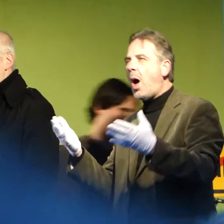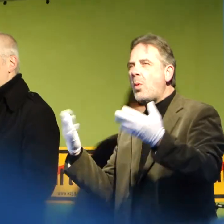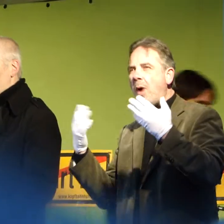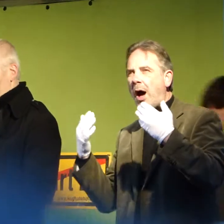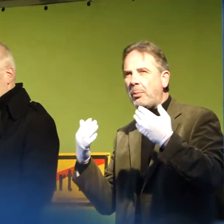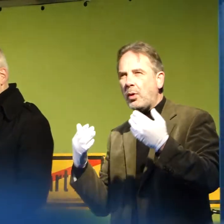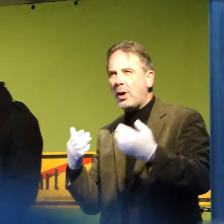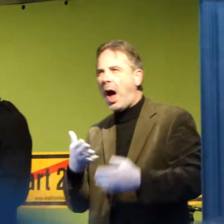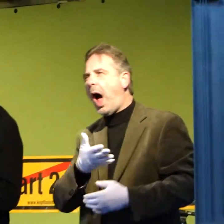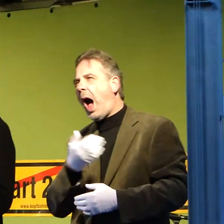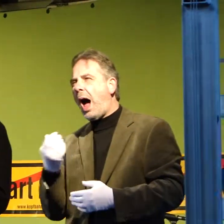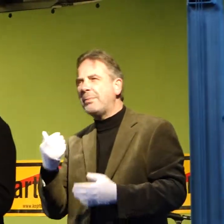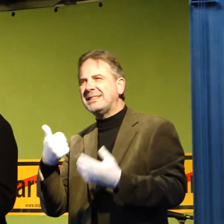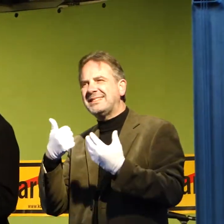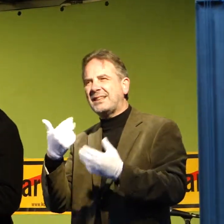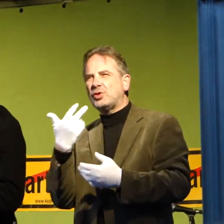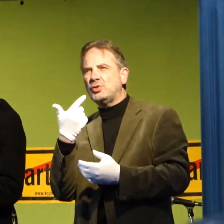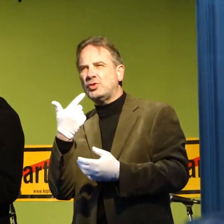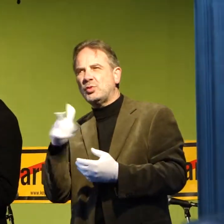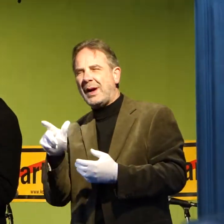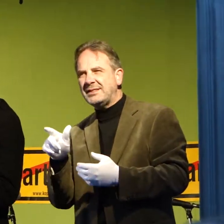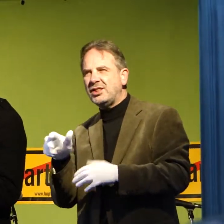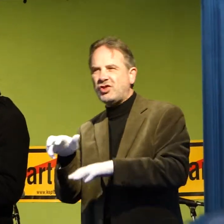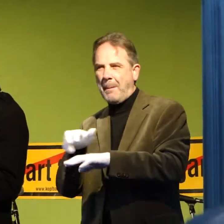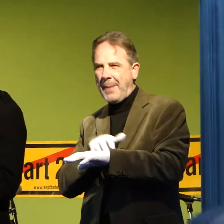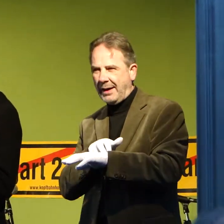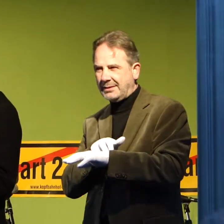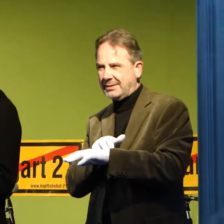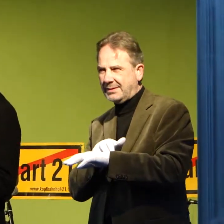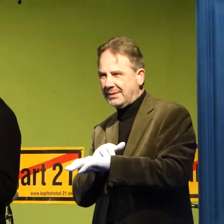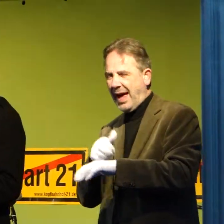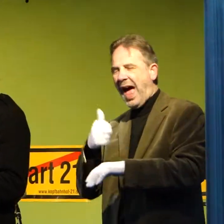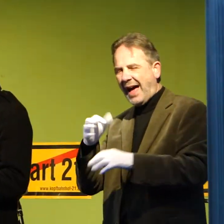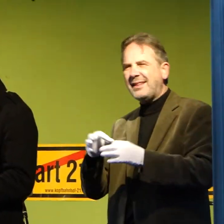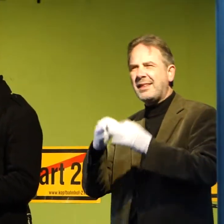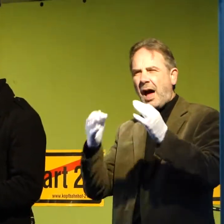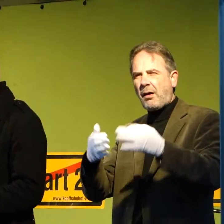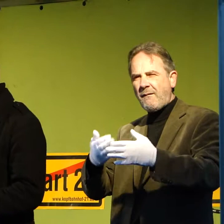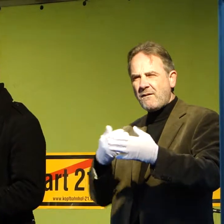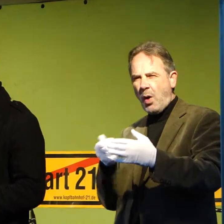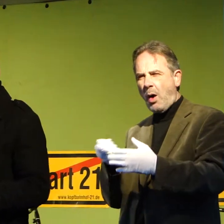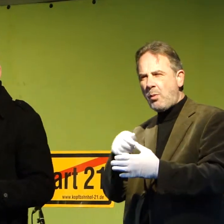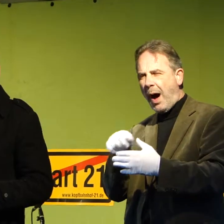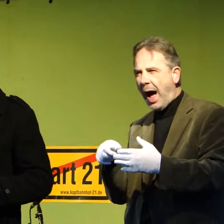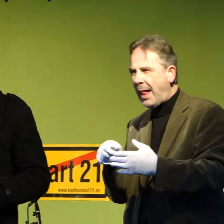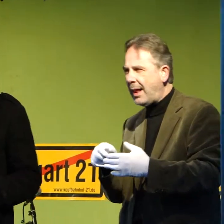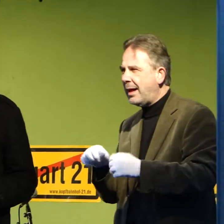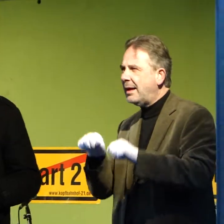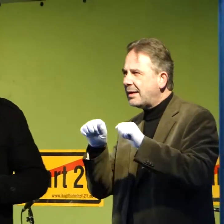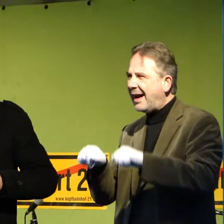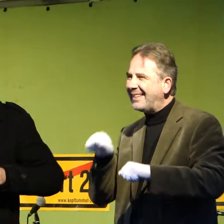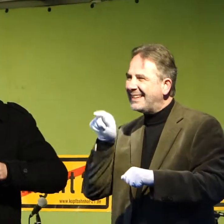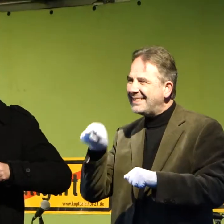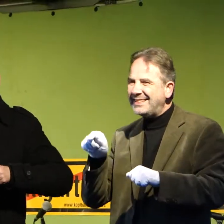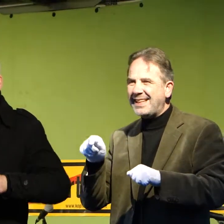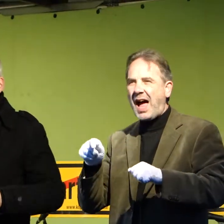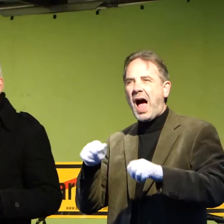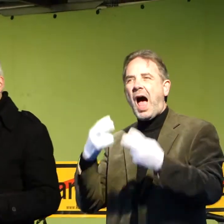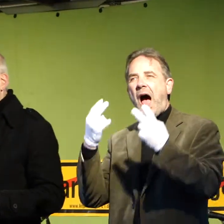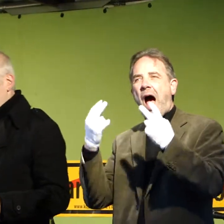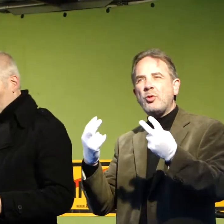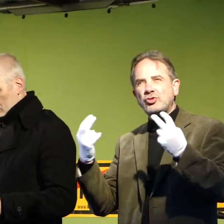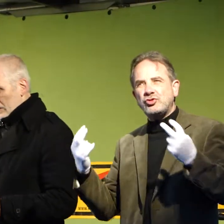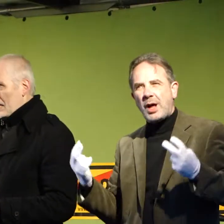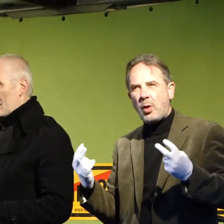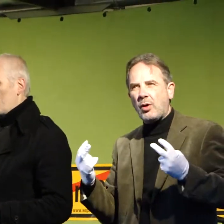Ab 26. März, also einen Tag vor der Landtagswahl, können Sie diese Ausstellung, die wir